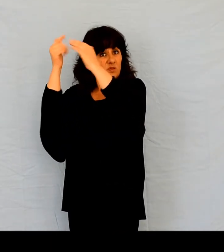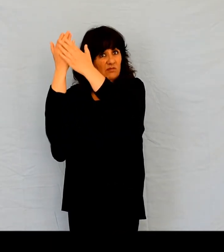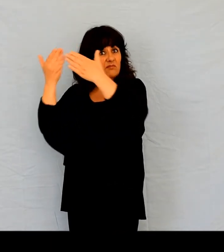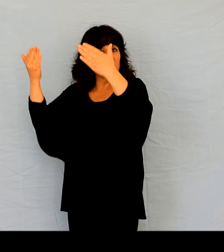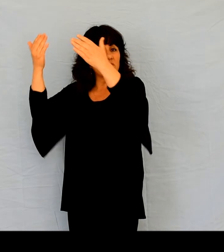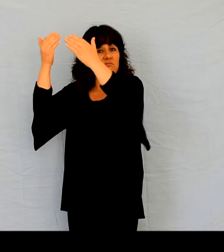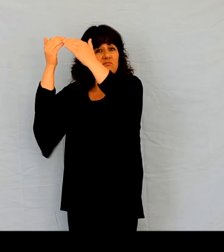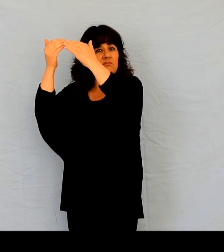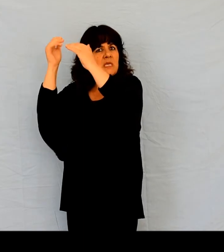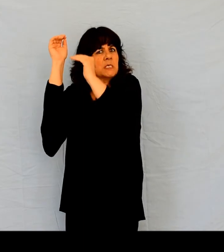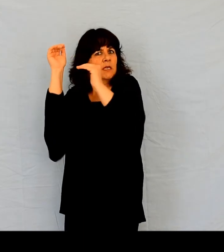Dieu.